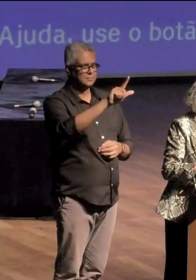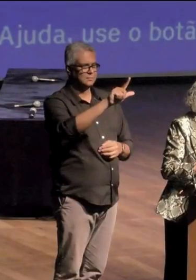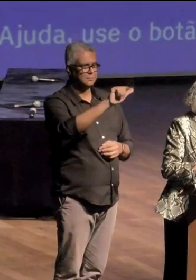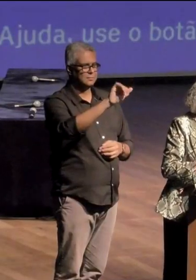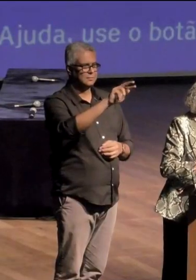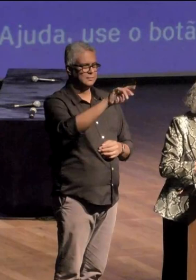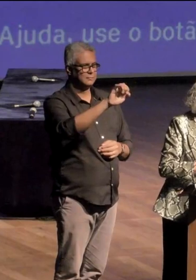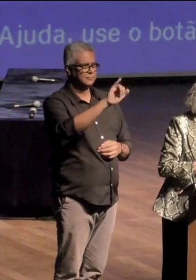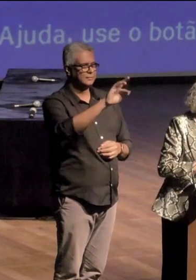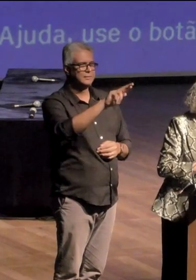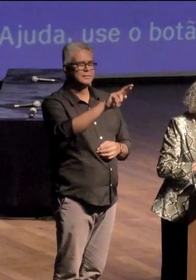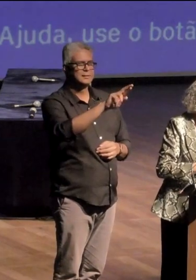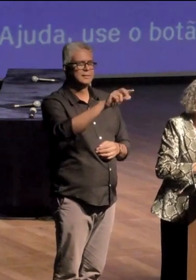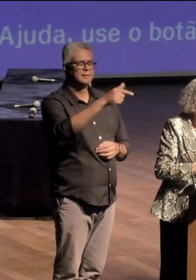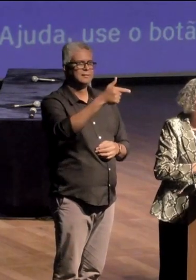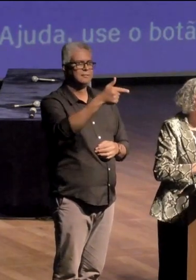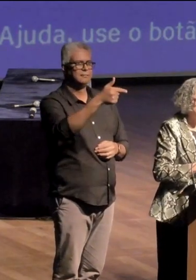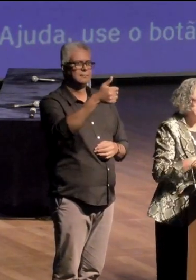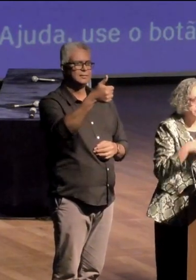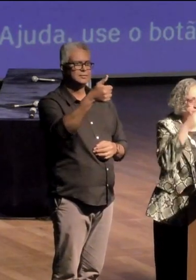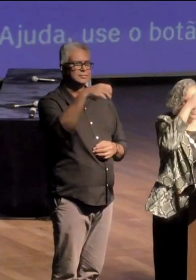Ana Cláudia